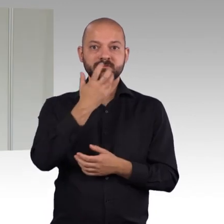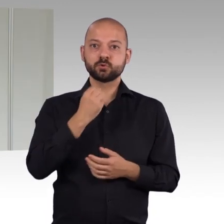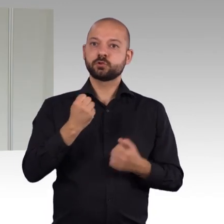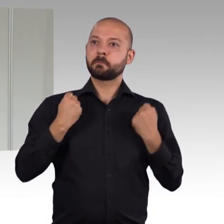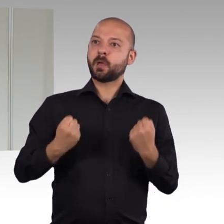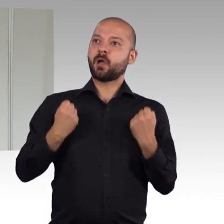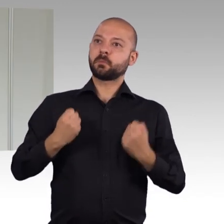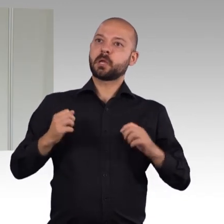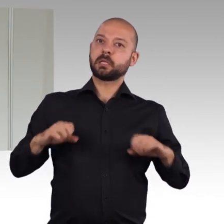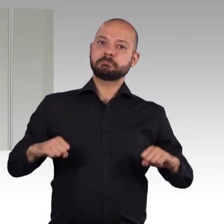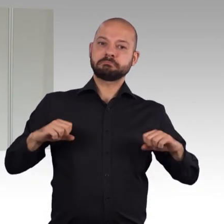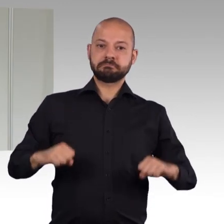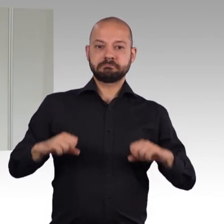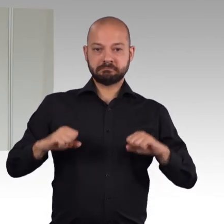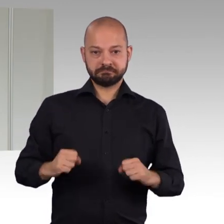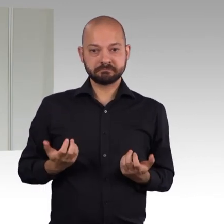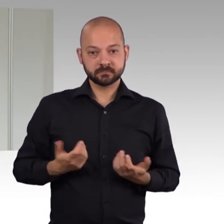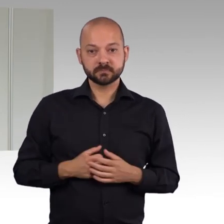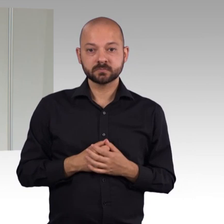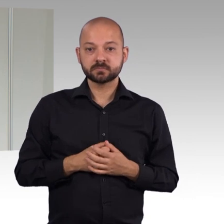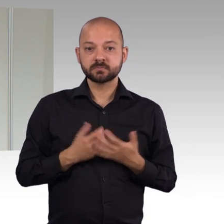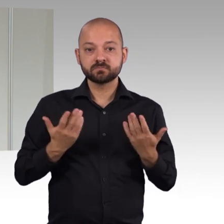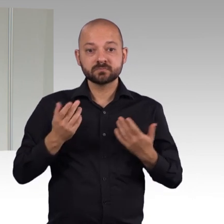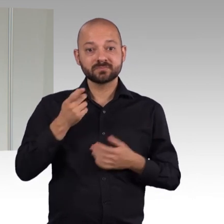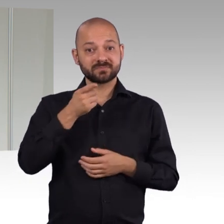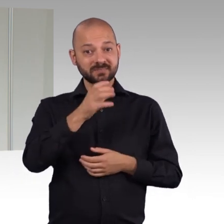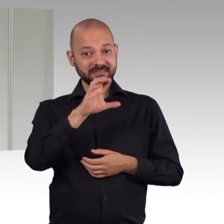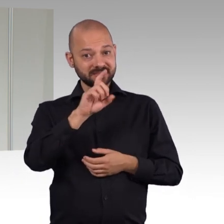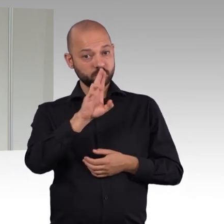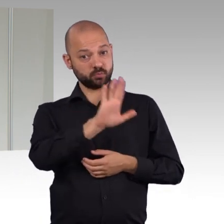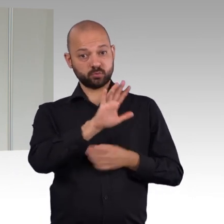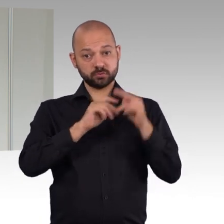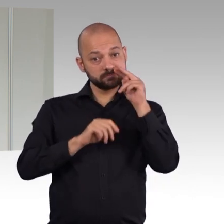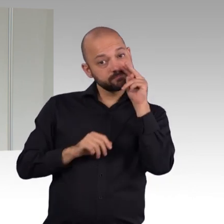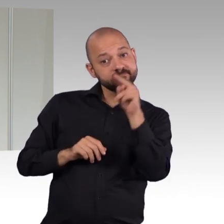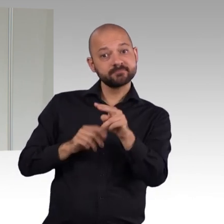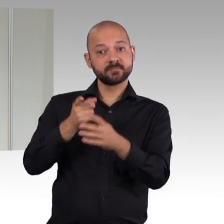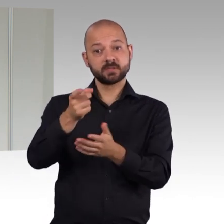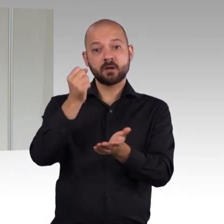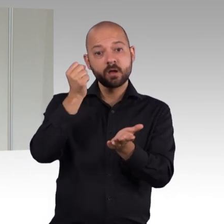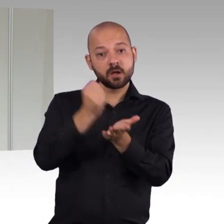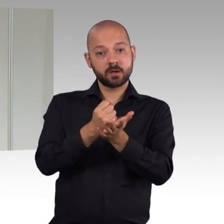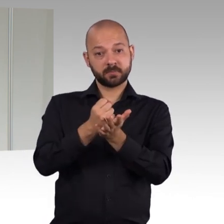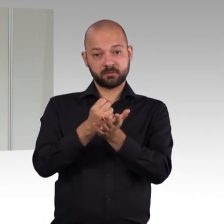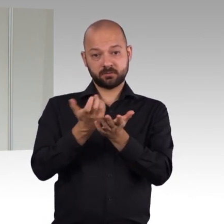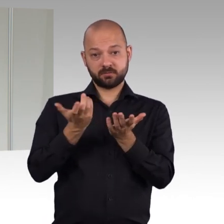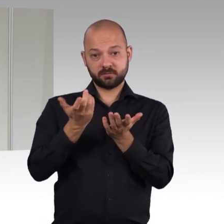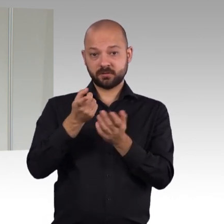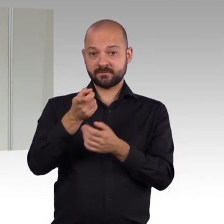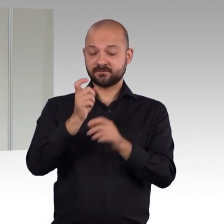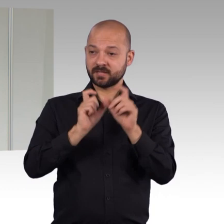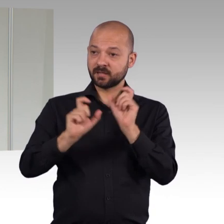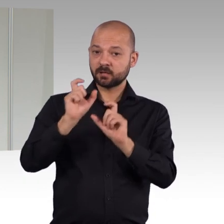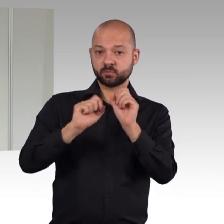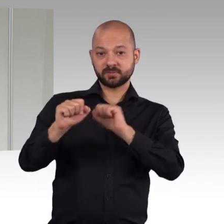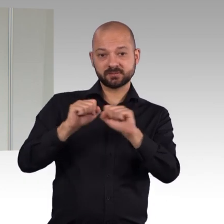Um die Einsatzbereitschaft der Bundeswehr oder um die Soldaten selbst geht es der Union schon lange